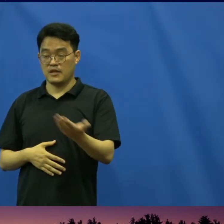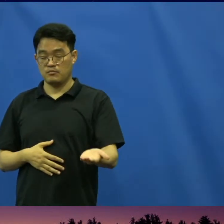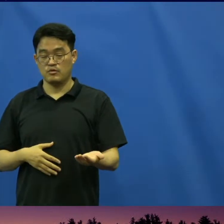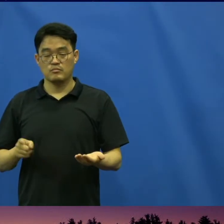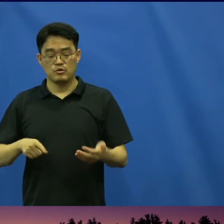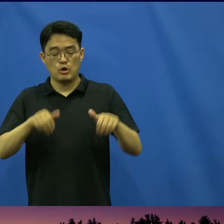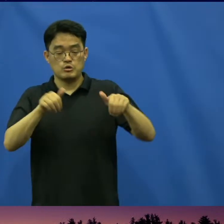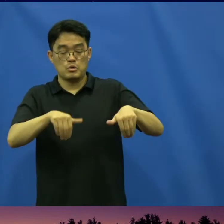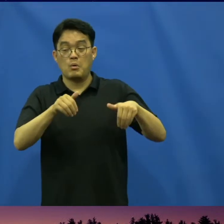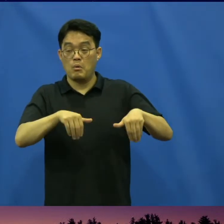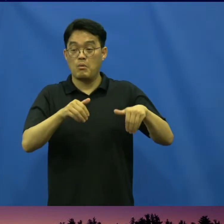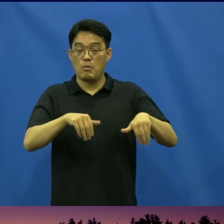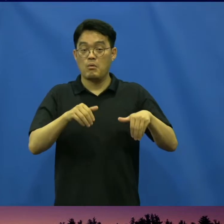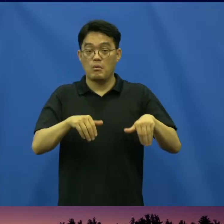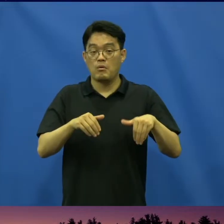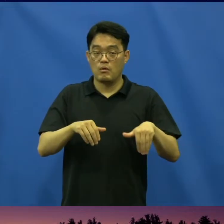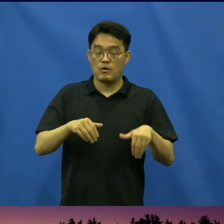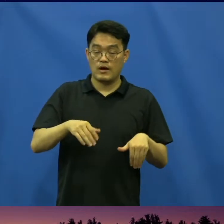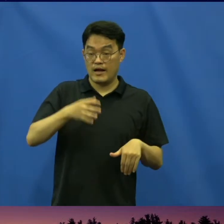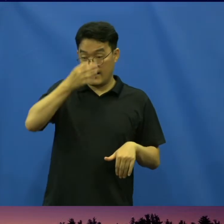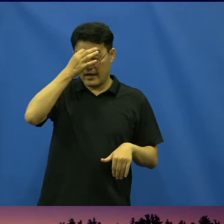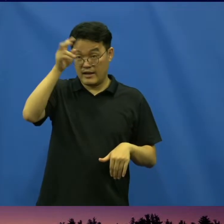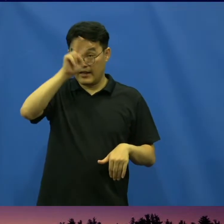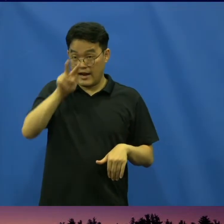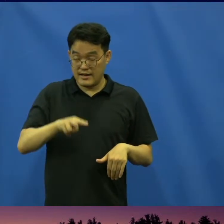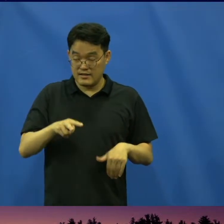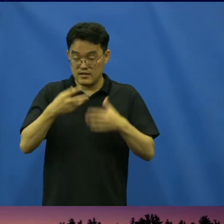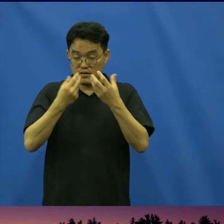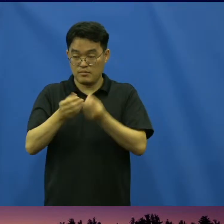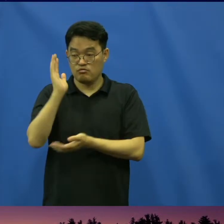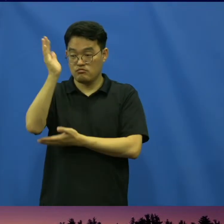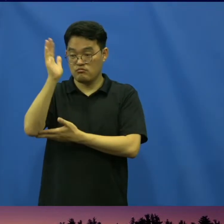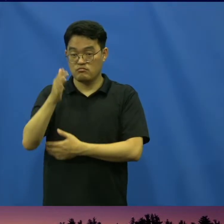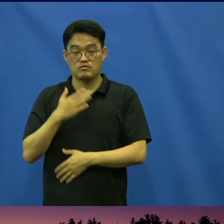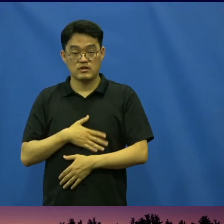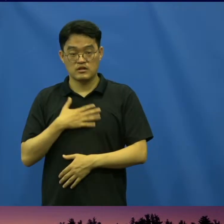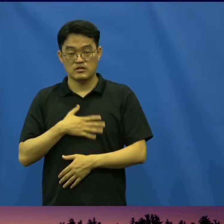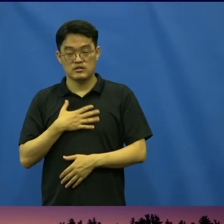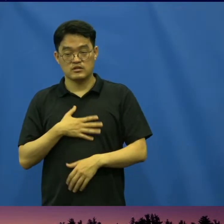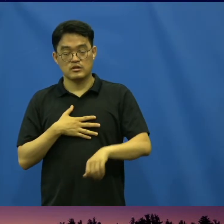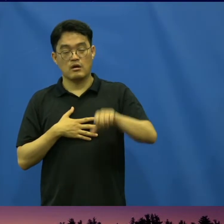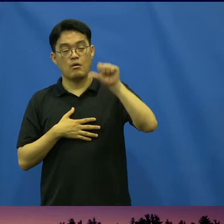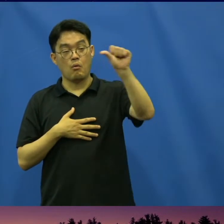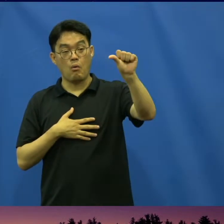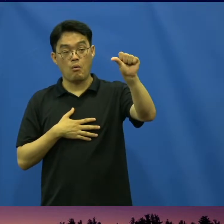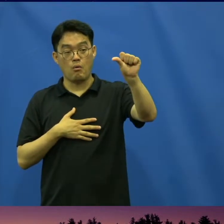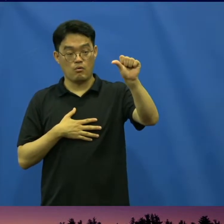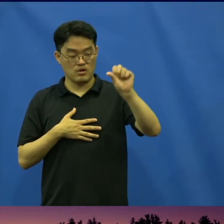너무 중요하잖아요. 무릇 있는 자는 받아 풍족하게 되고 없는 자는 그 있는 것까지 빼앗기리라.